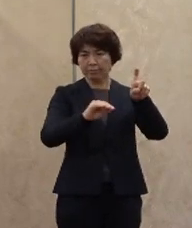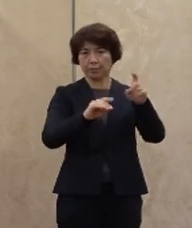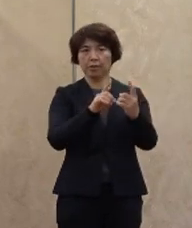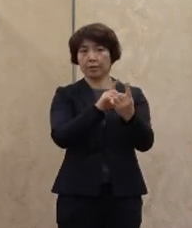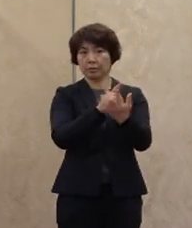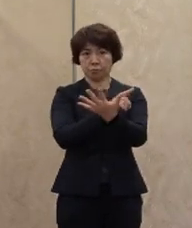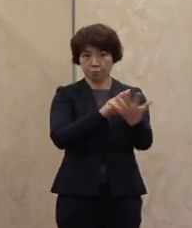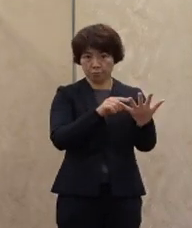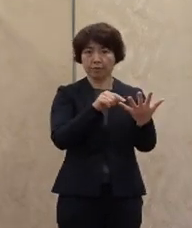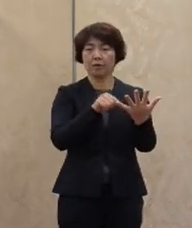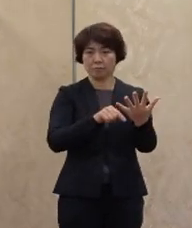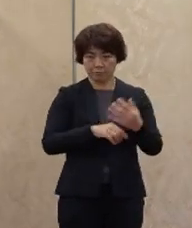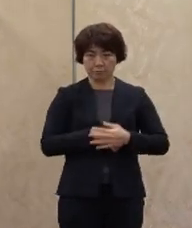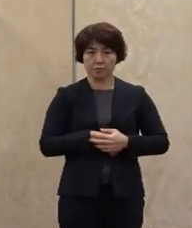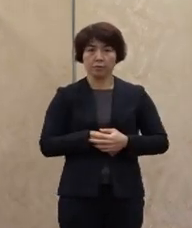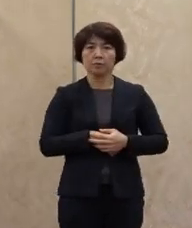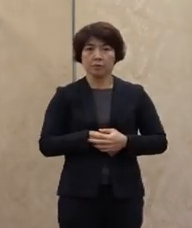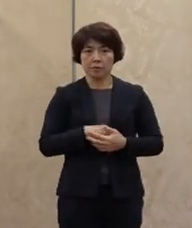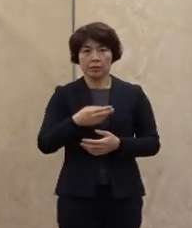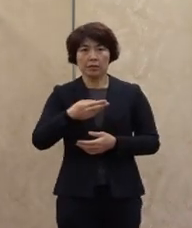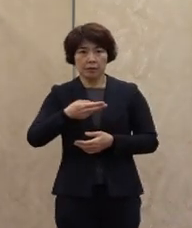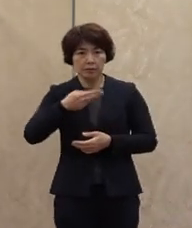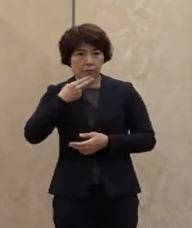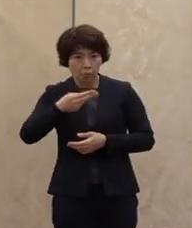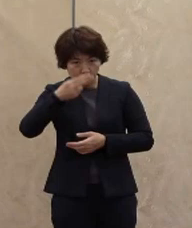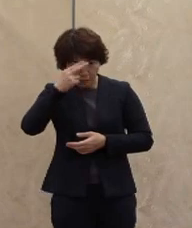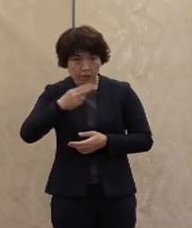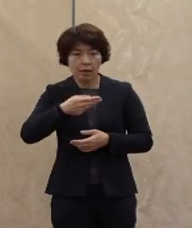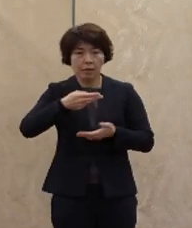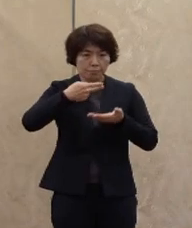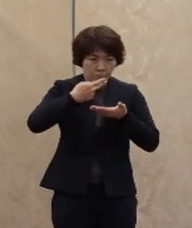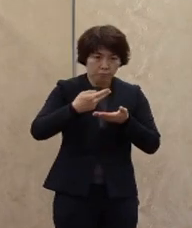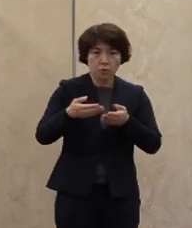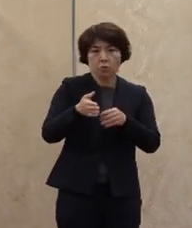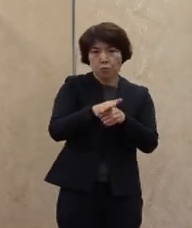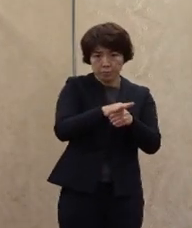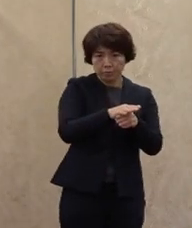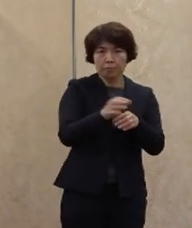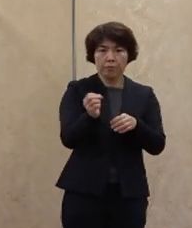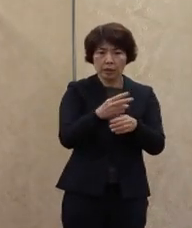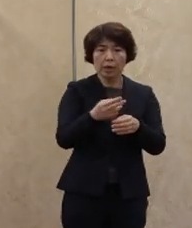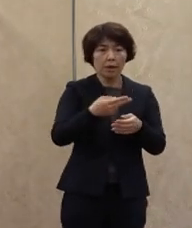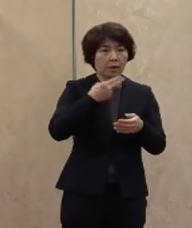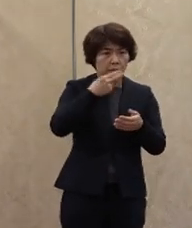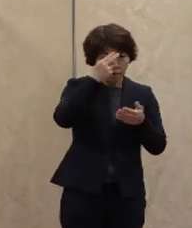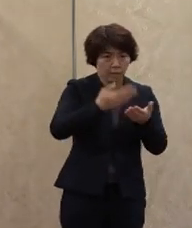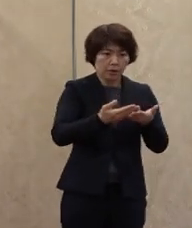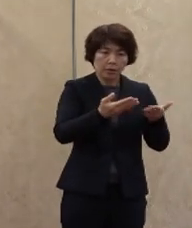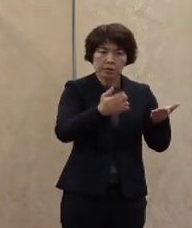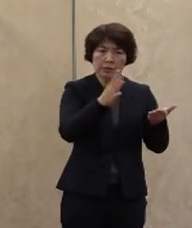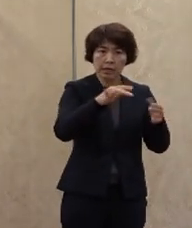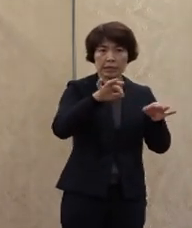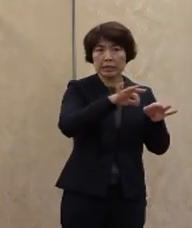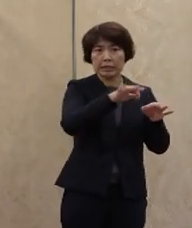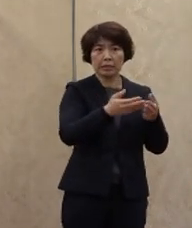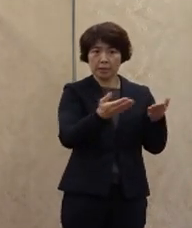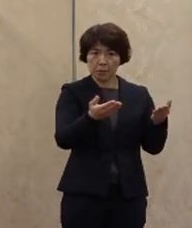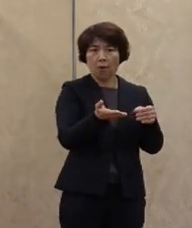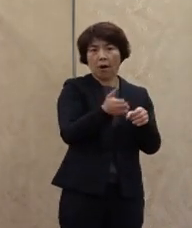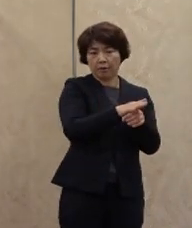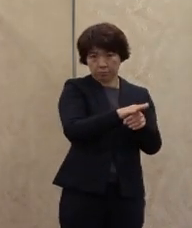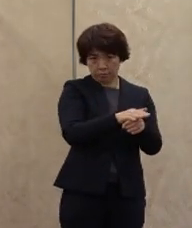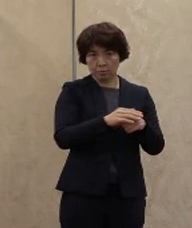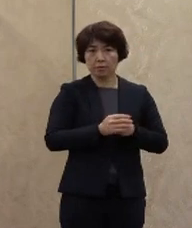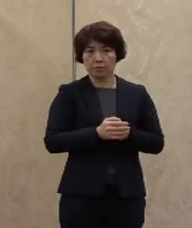。お酒、居酒屋を含む飲食店、それからお酒を提供しない店も含みます。喫茶店等も含みます。